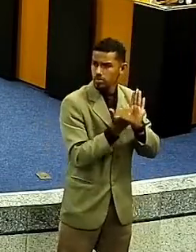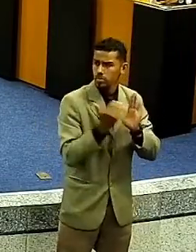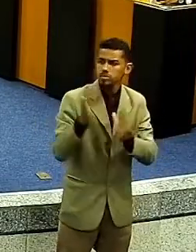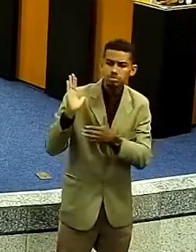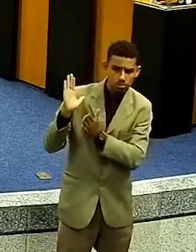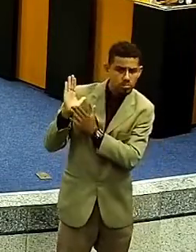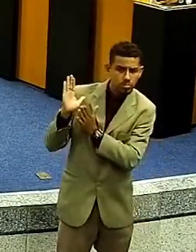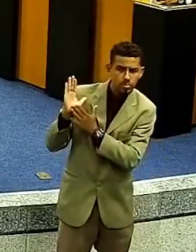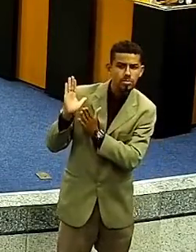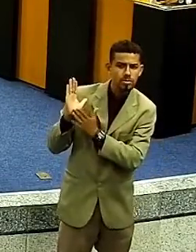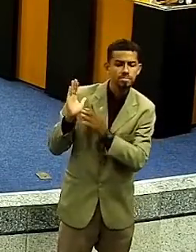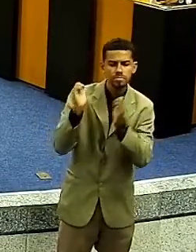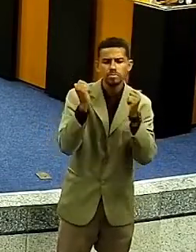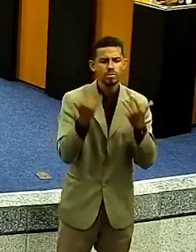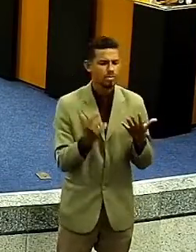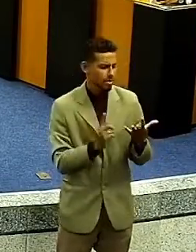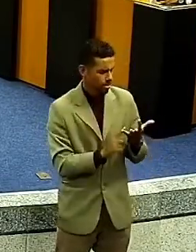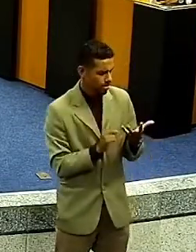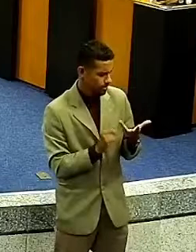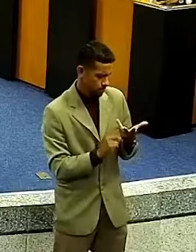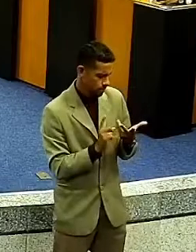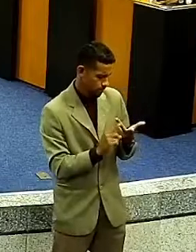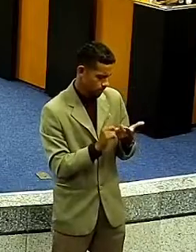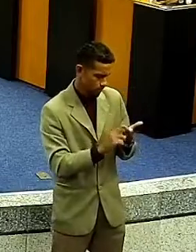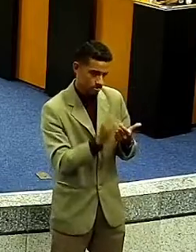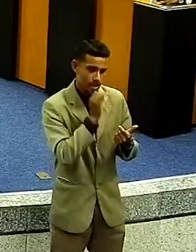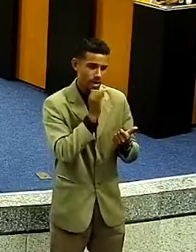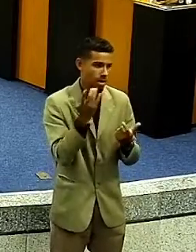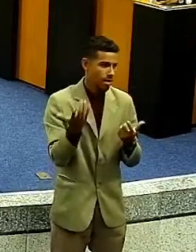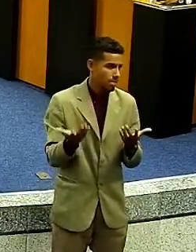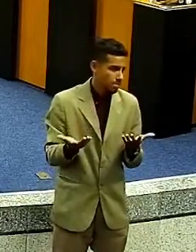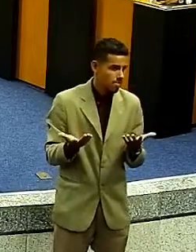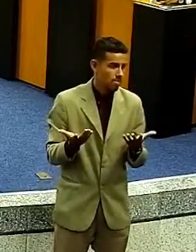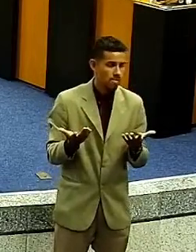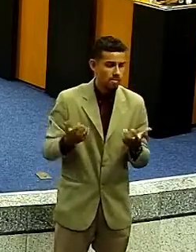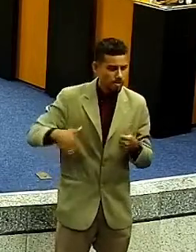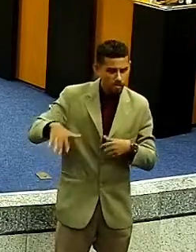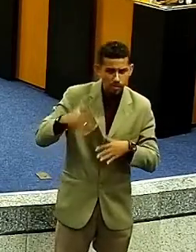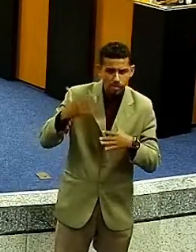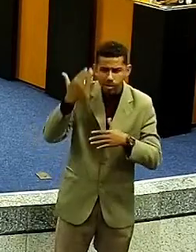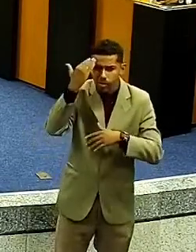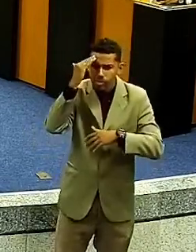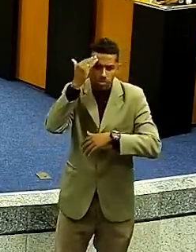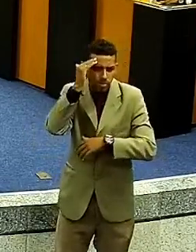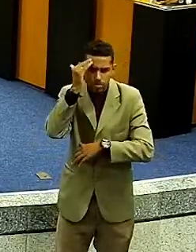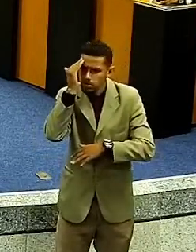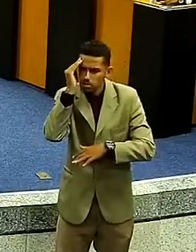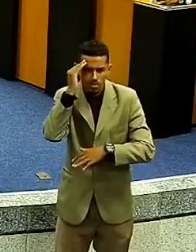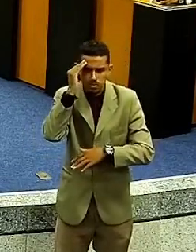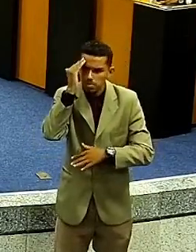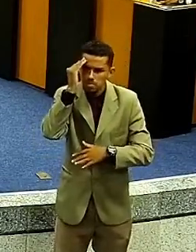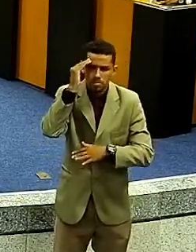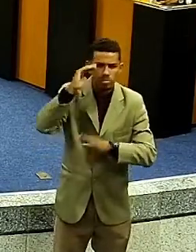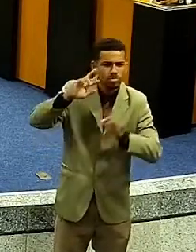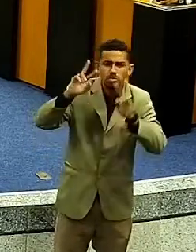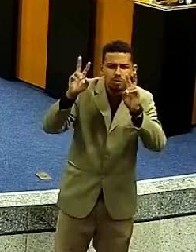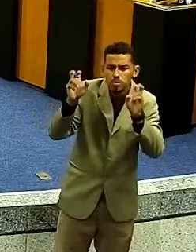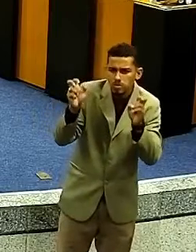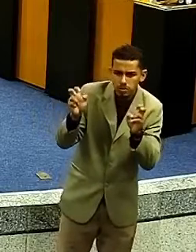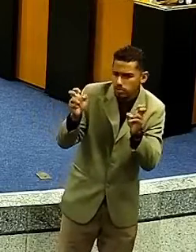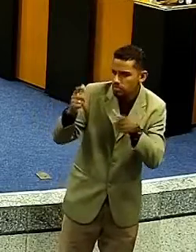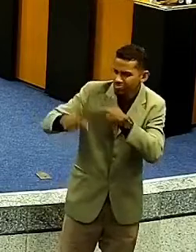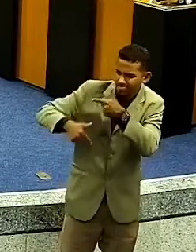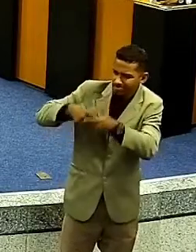a despeito de tudo a despeito das das incompreensões do assamento